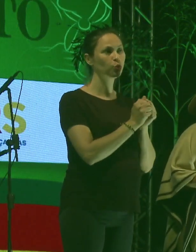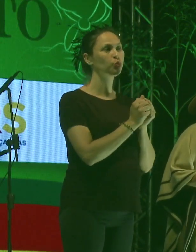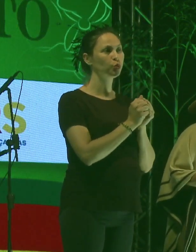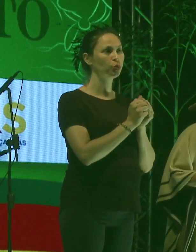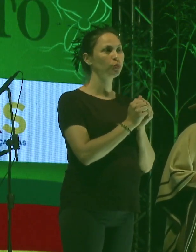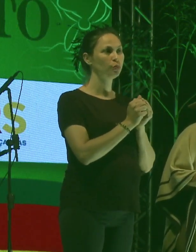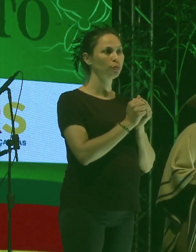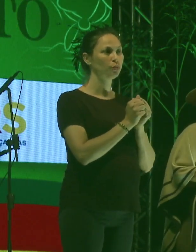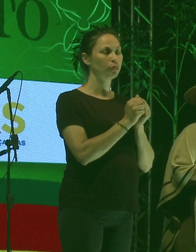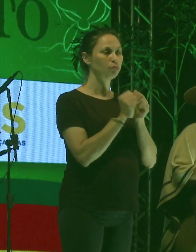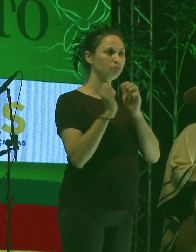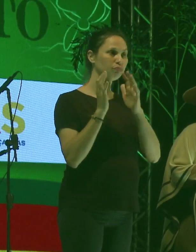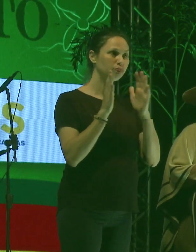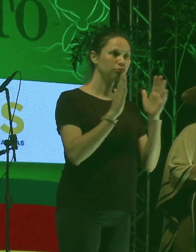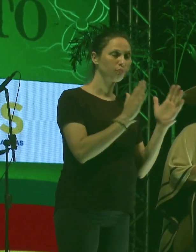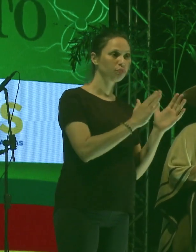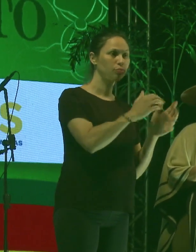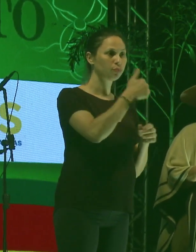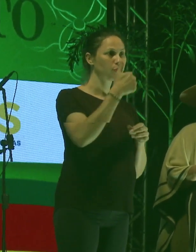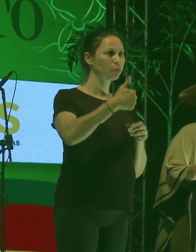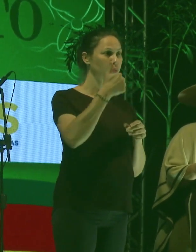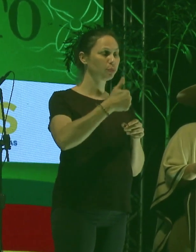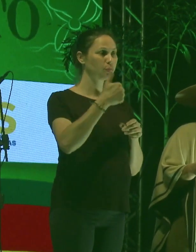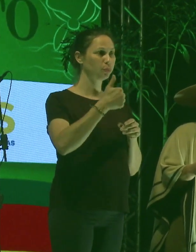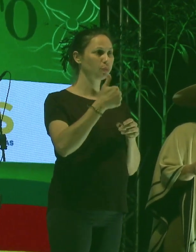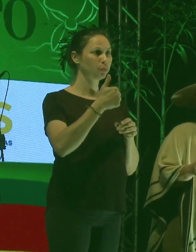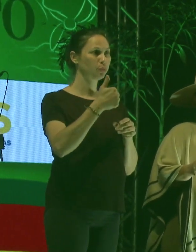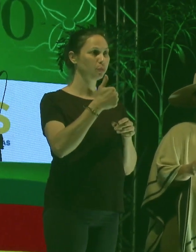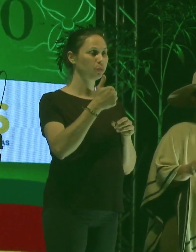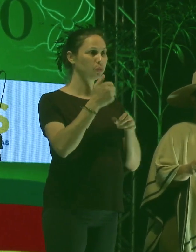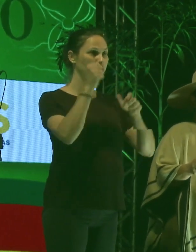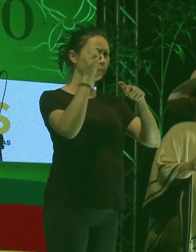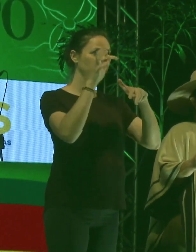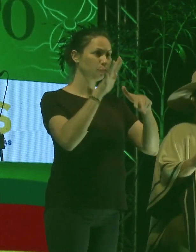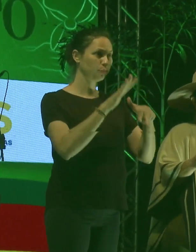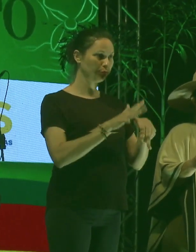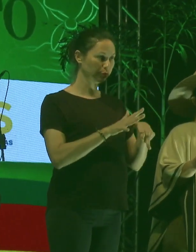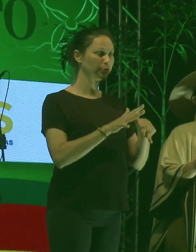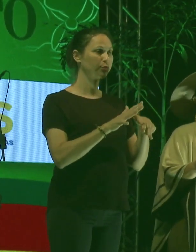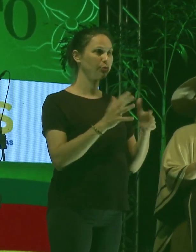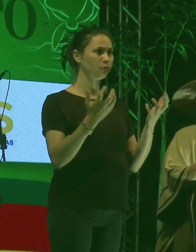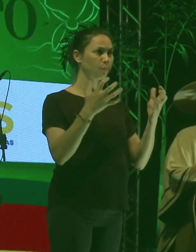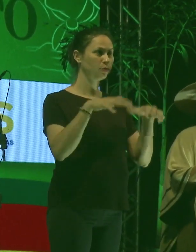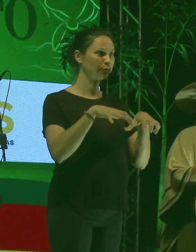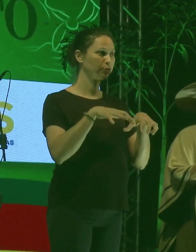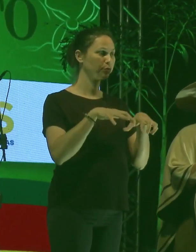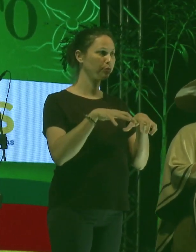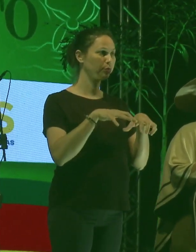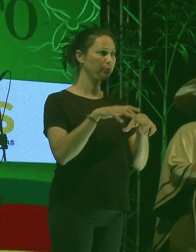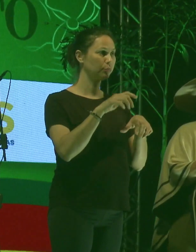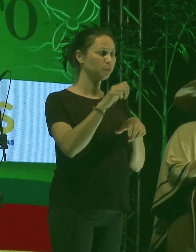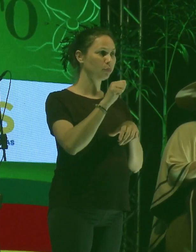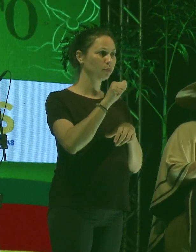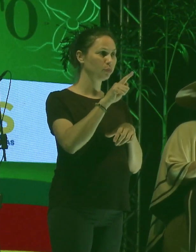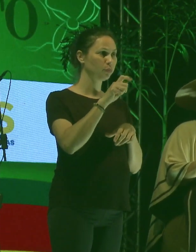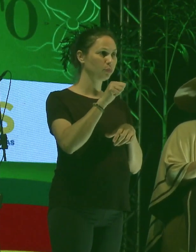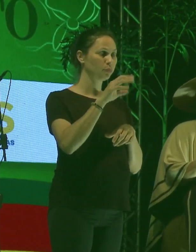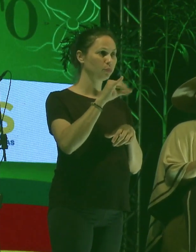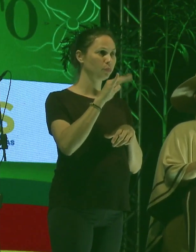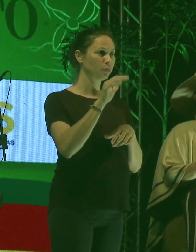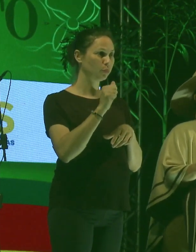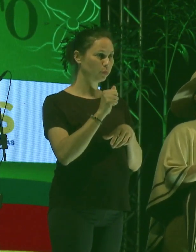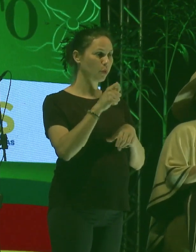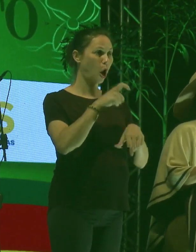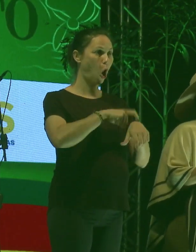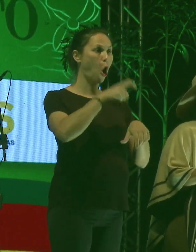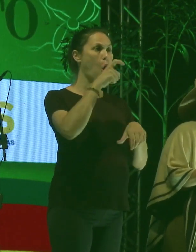durante a 11ª edição do Festival Canto de Luz. Agência da Hora da UFSM, Campus